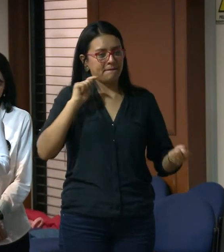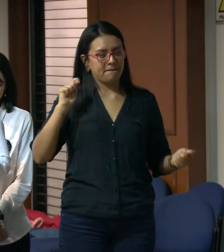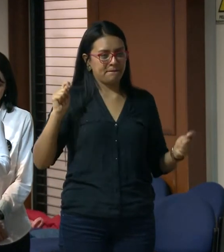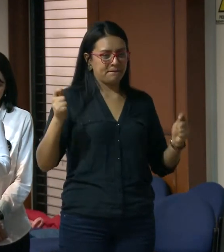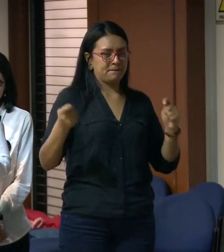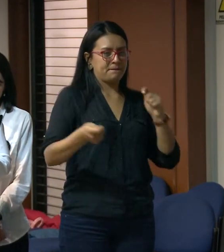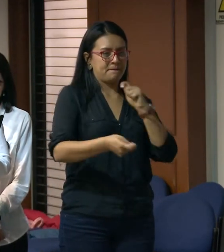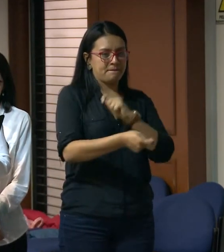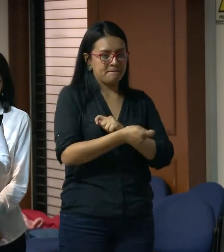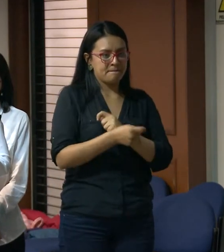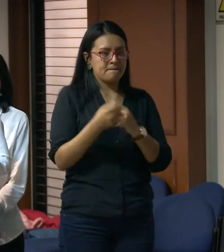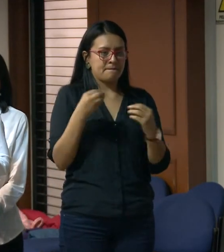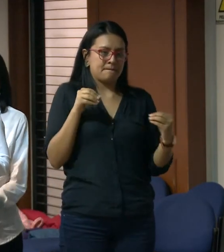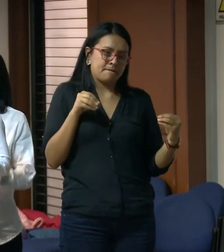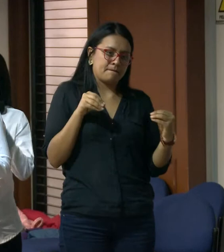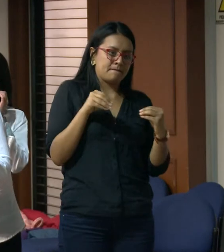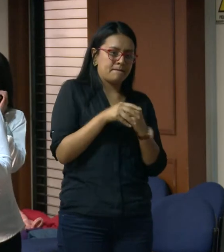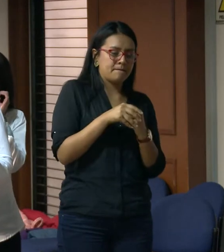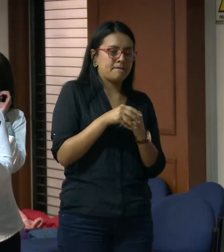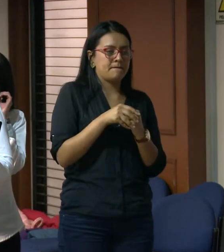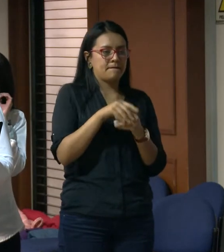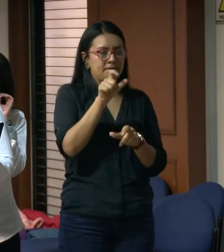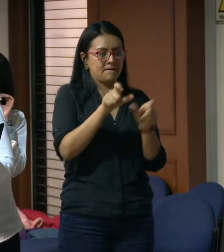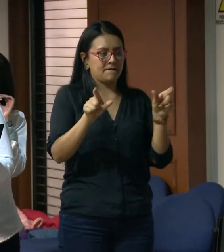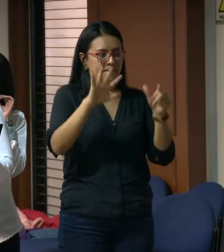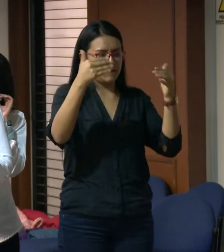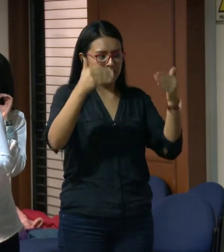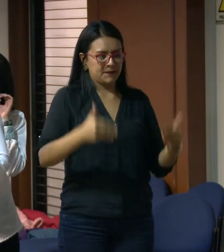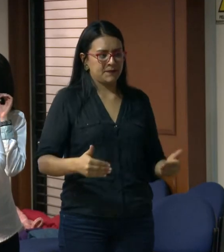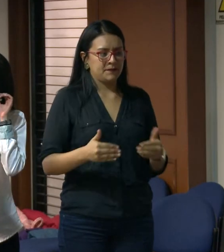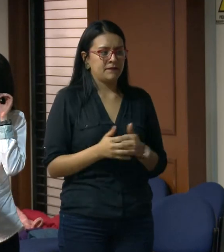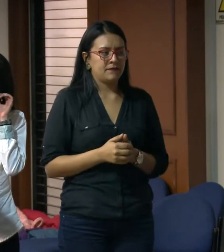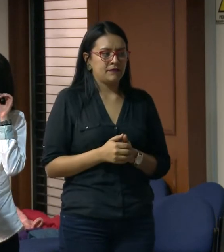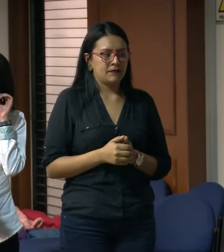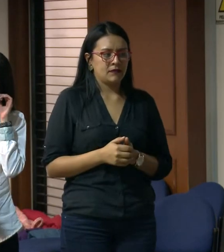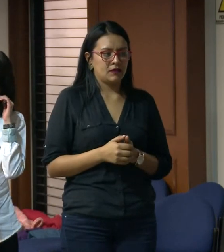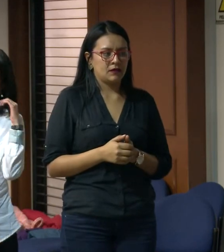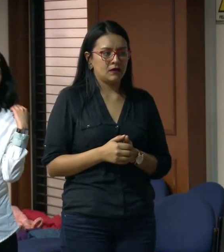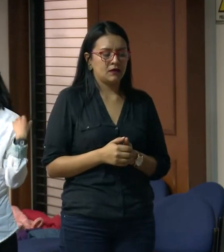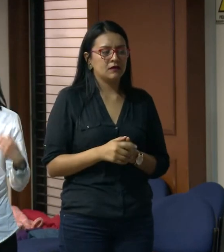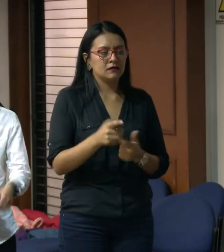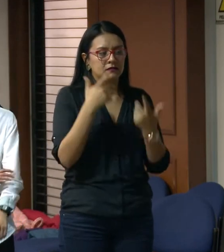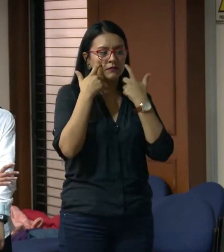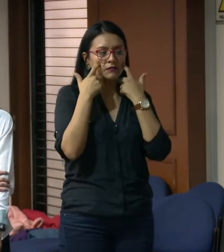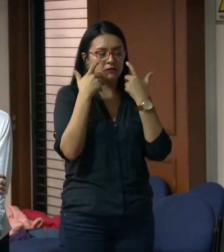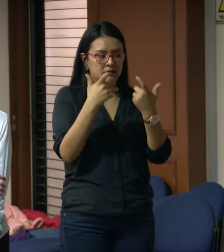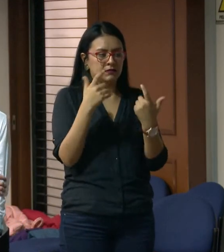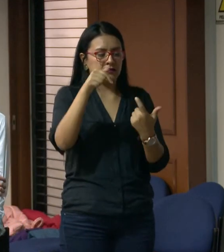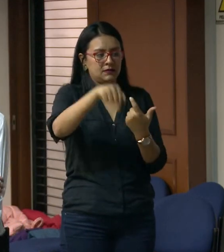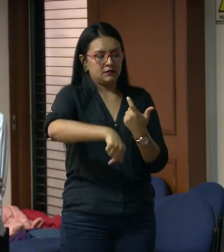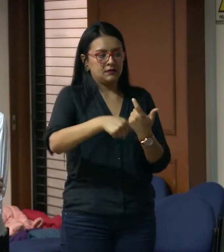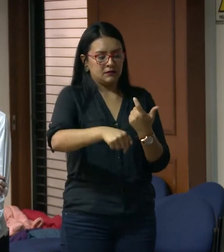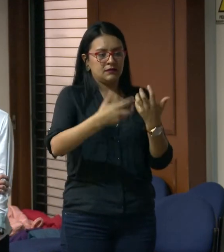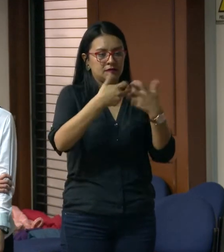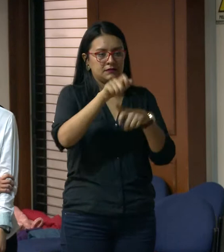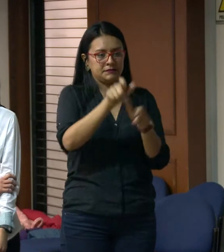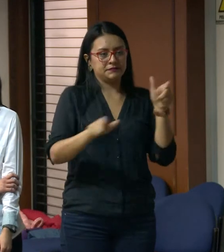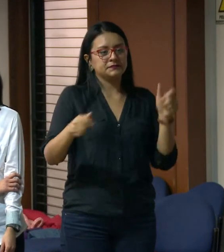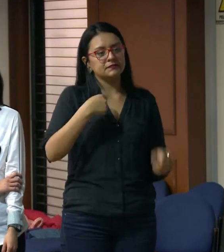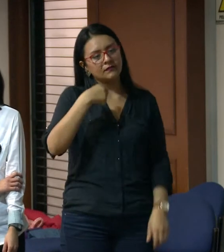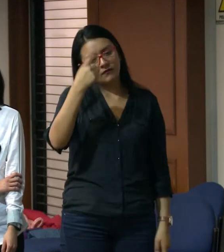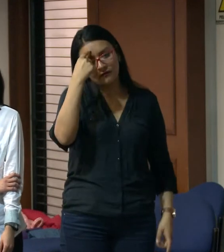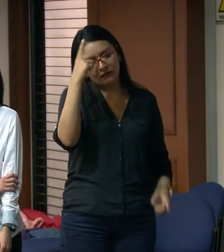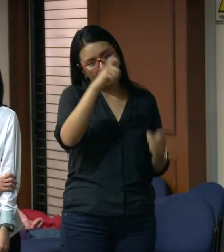modificaciones y adaptaciones necesarias para las personas con discapacidad. Es muy importante resaltar que aquí el funcionario se